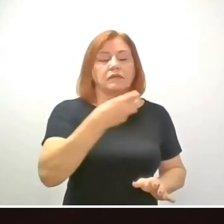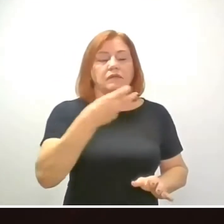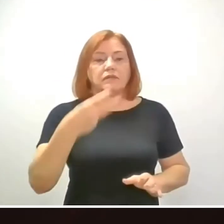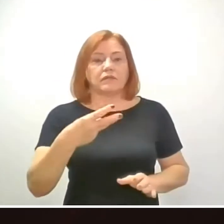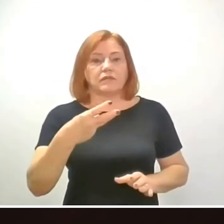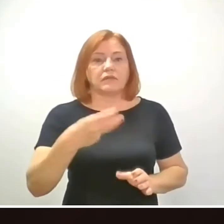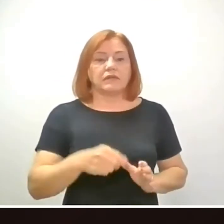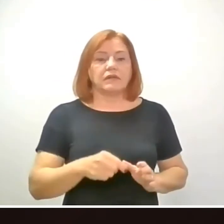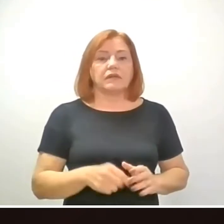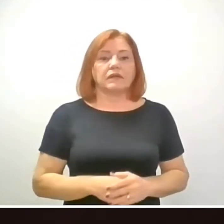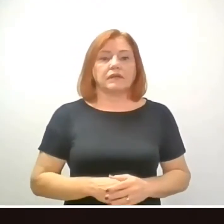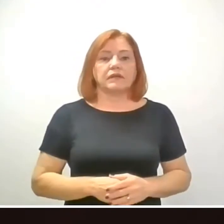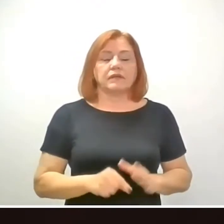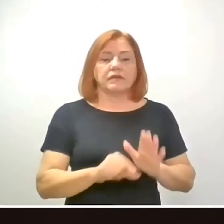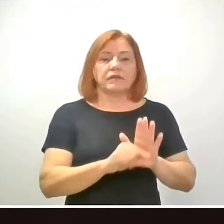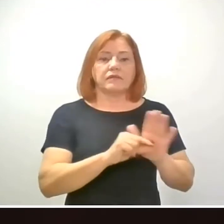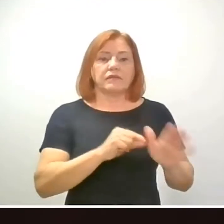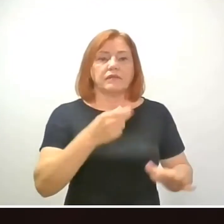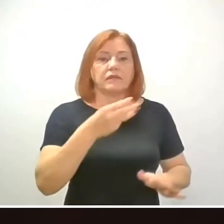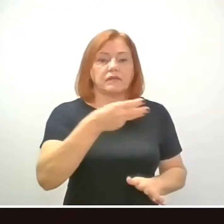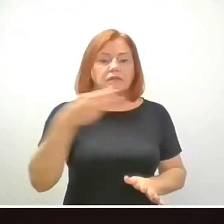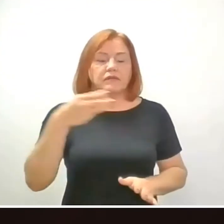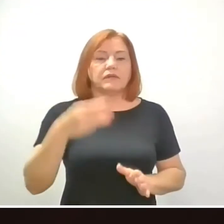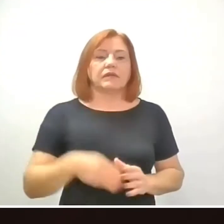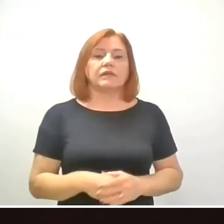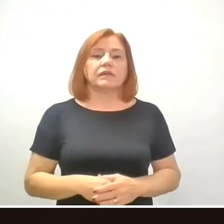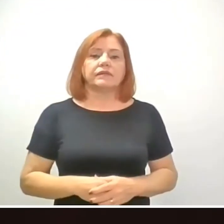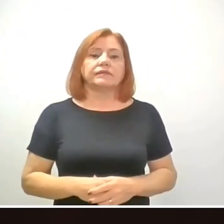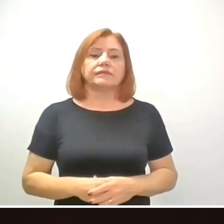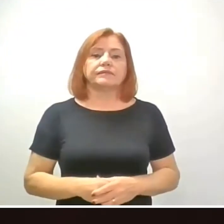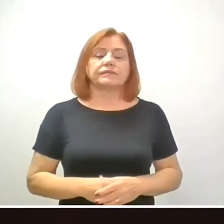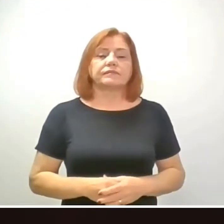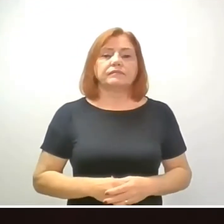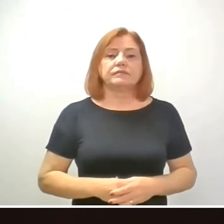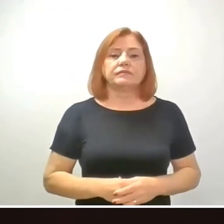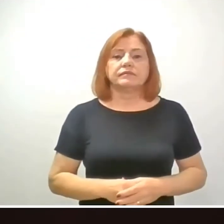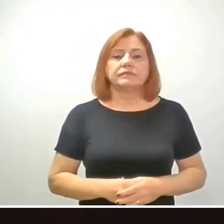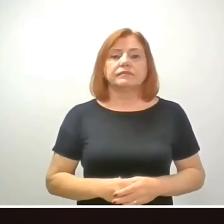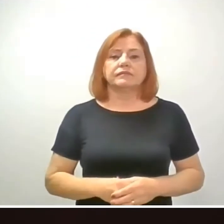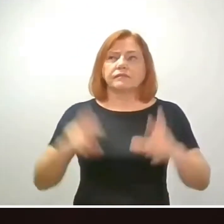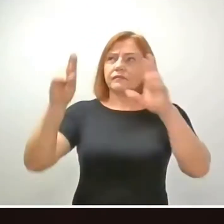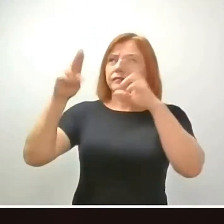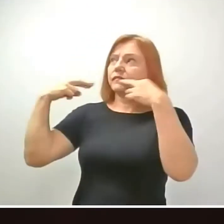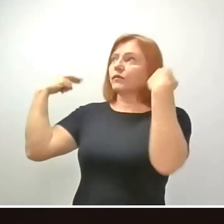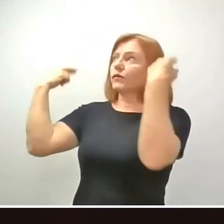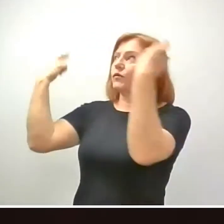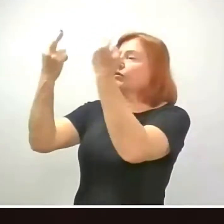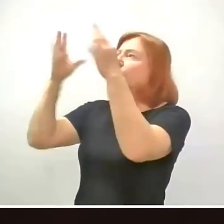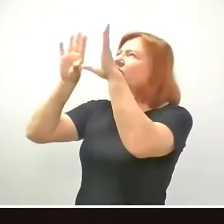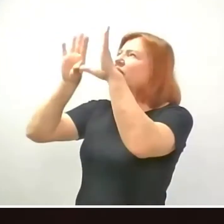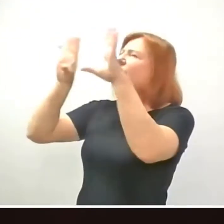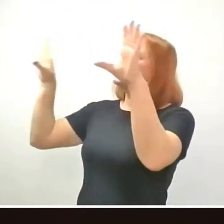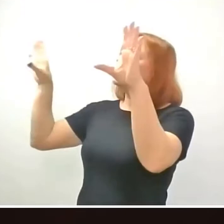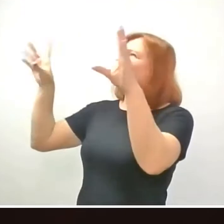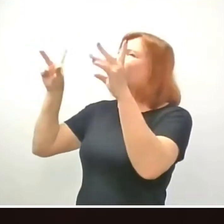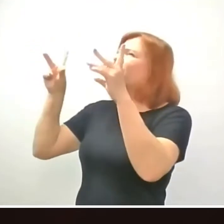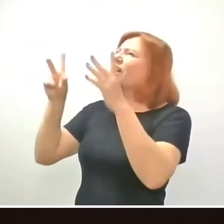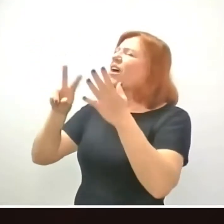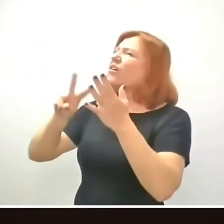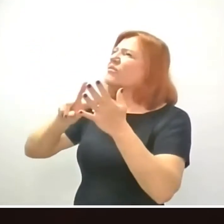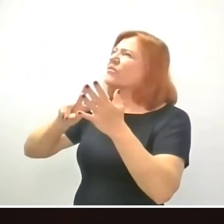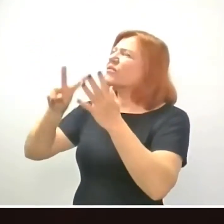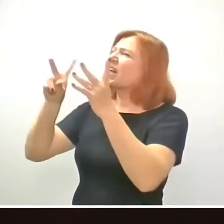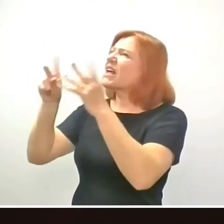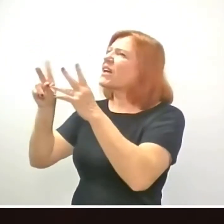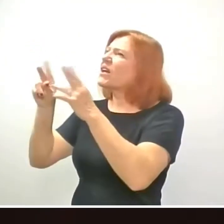Disse-lhes outra parábola: o reino dos céus é semelhante ao fermento que uma mulher tomou e escondeu